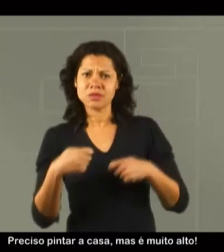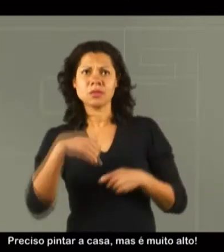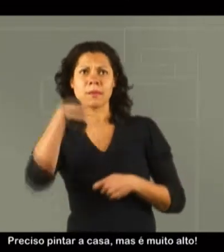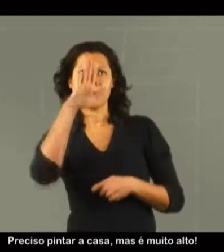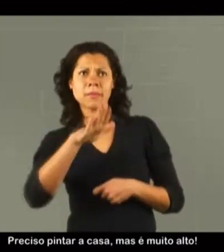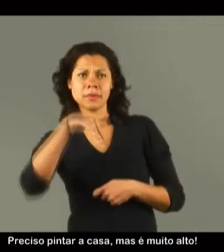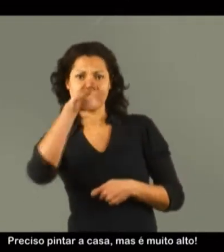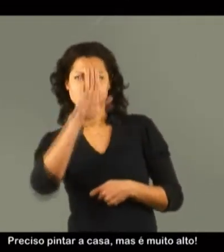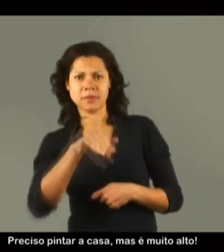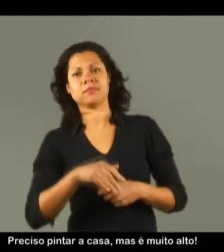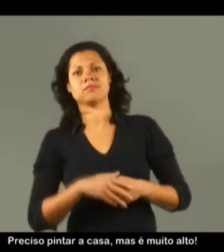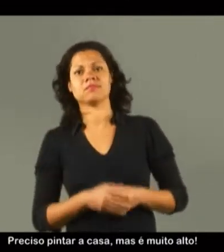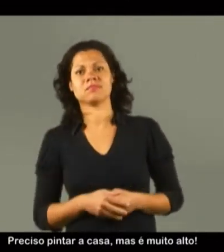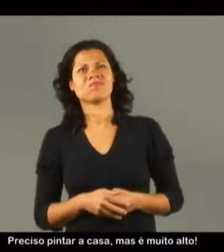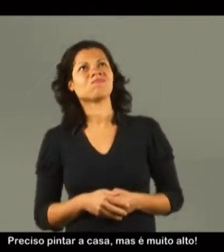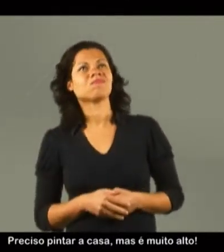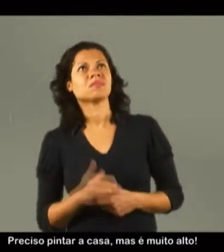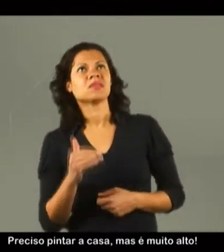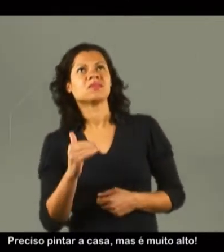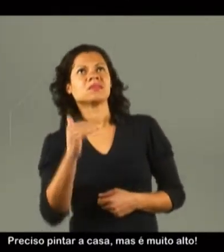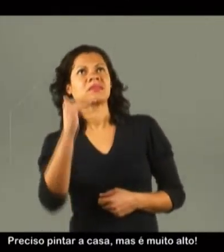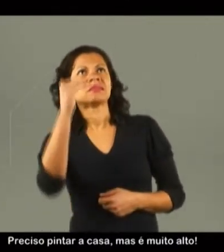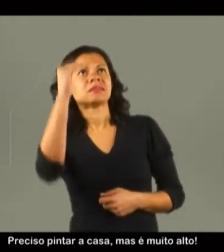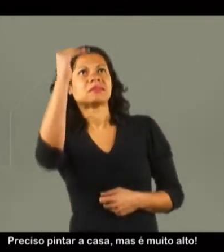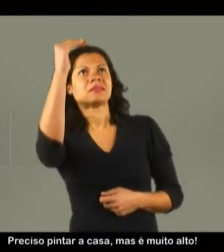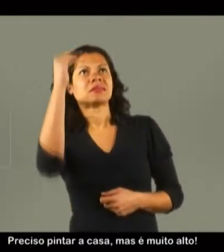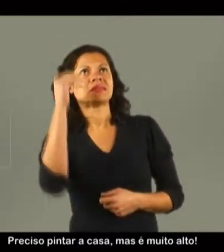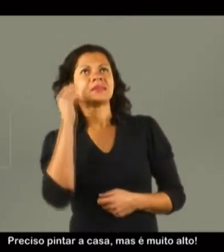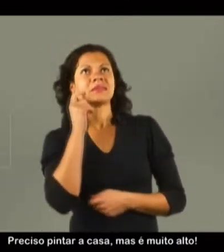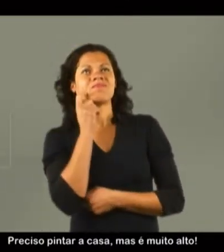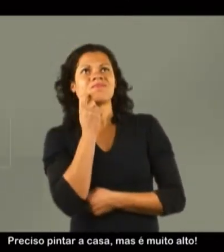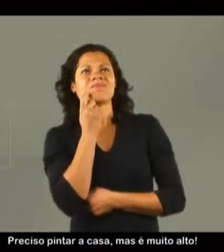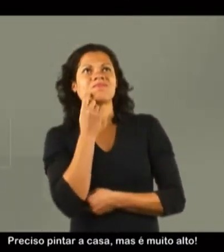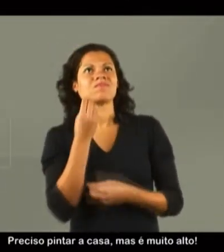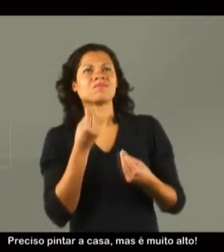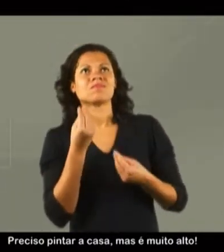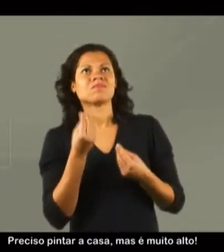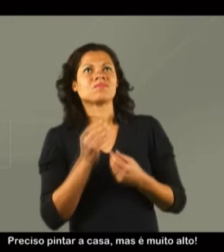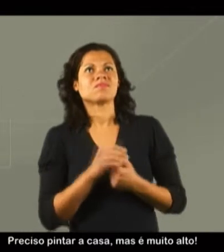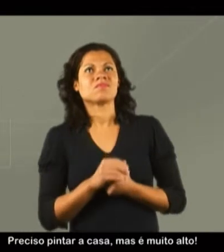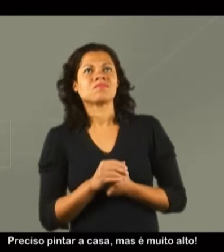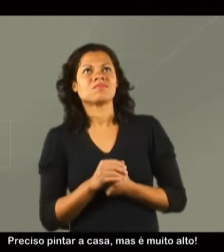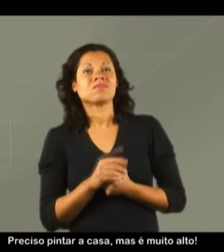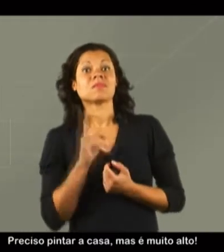Preciso pintar a casa, mas é muito alto.